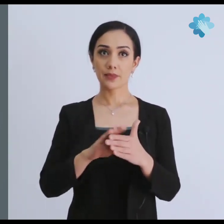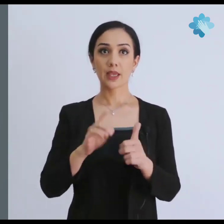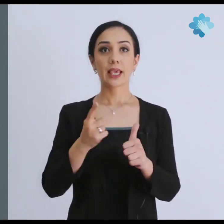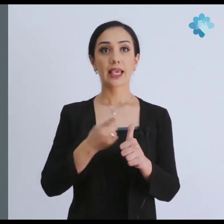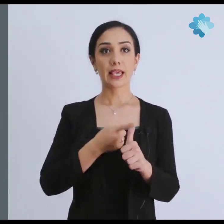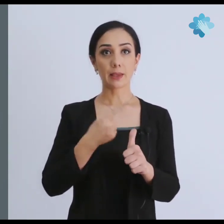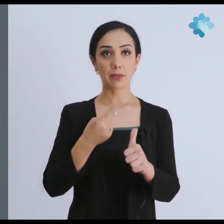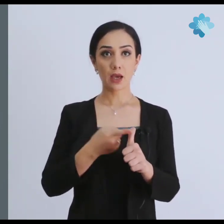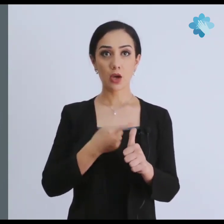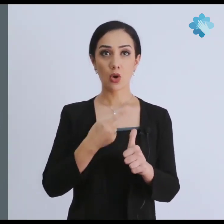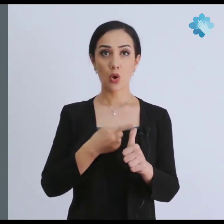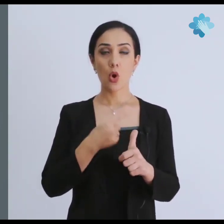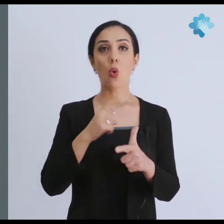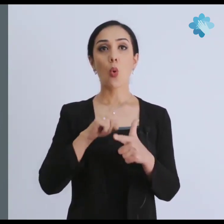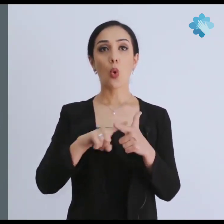имя отчество